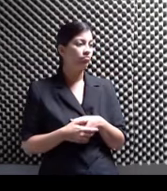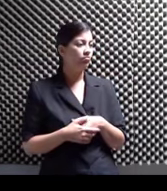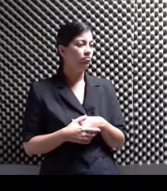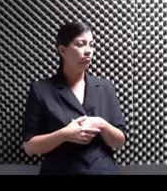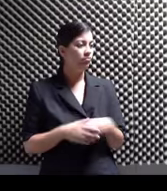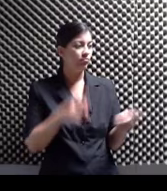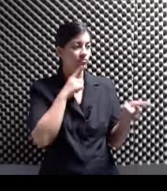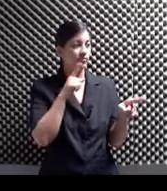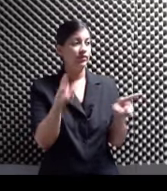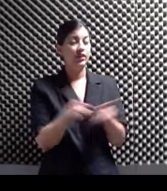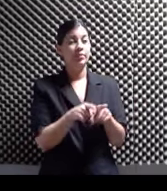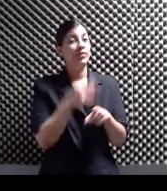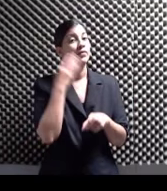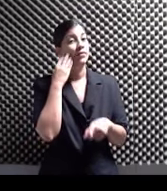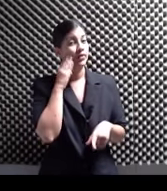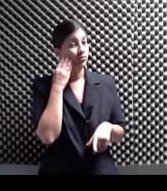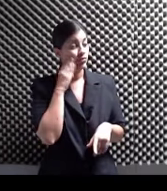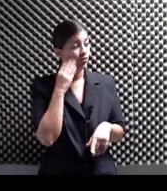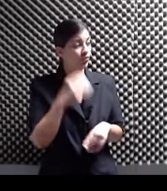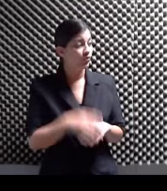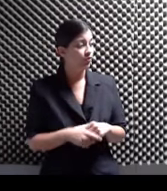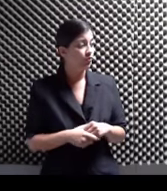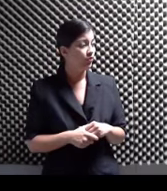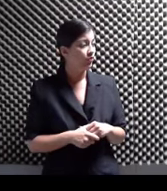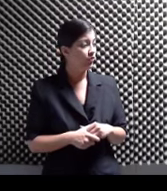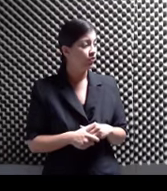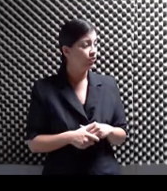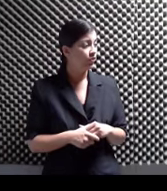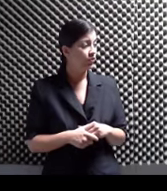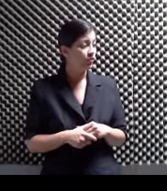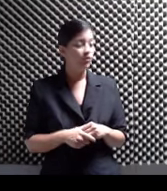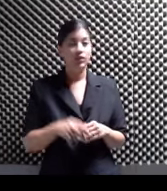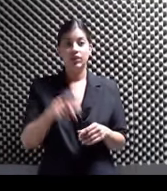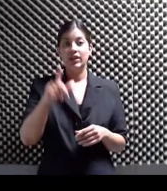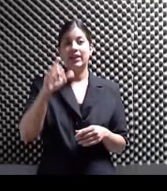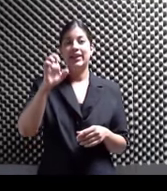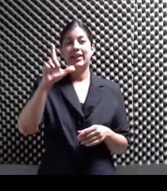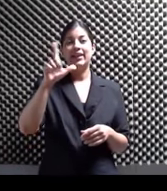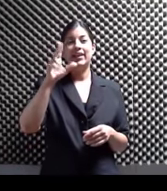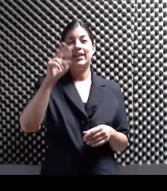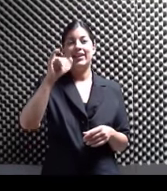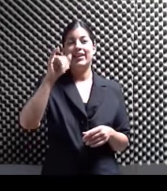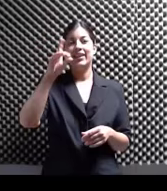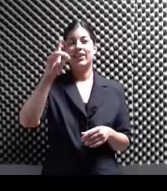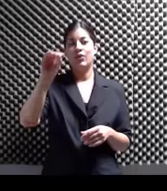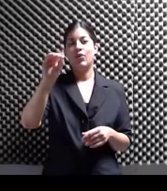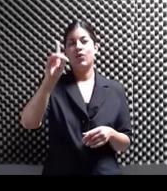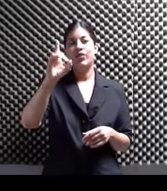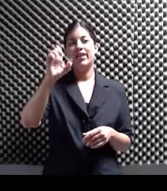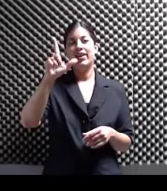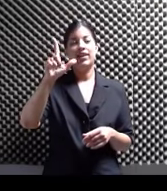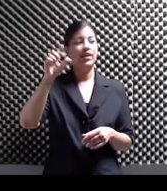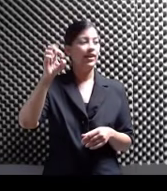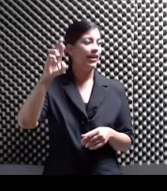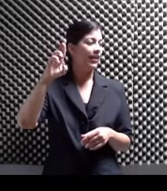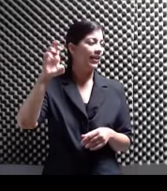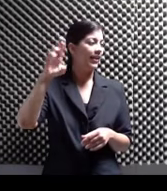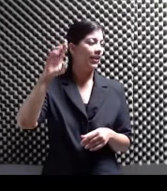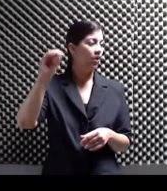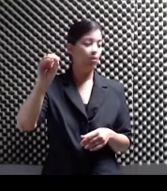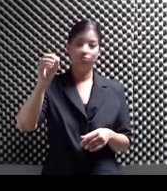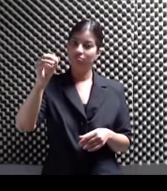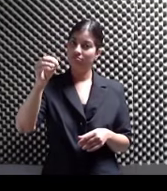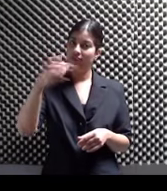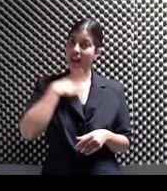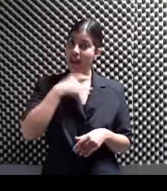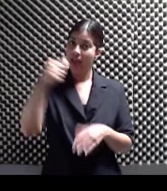Y a través de la página de Facebook. Y a través de la página de Facebook, que lo pueden encontrar en El Nido del Guerrero. Ahí todo el mundo le da